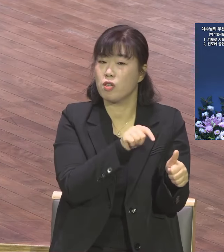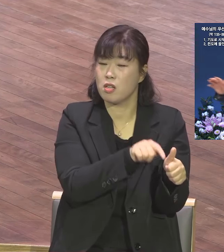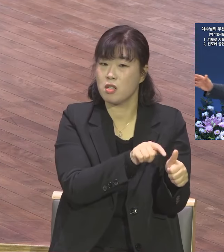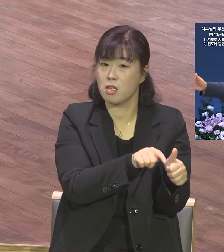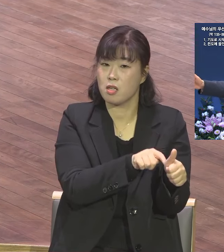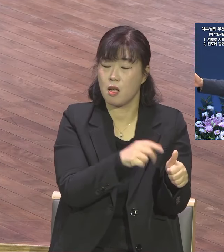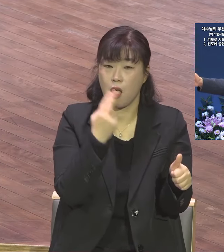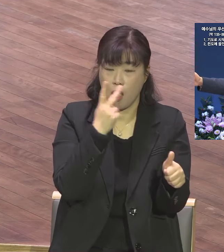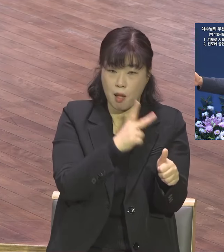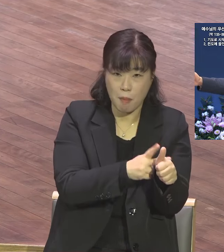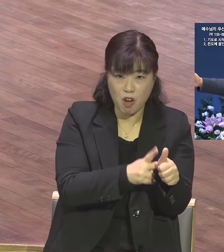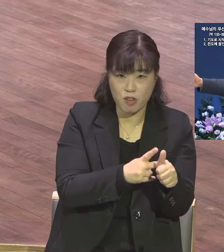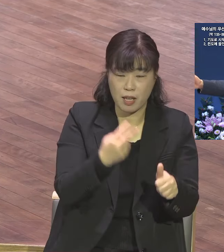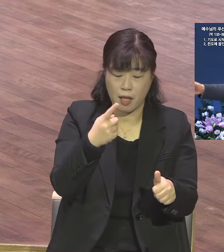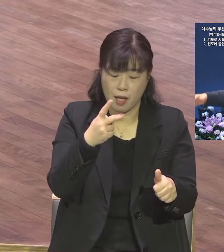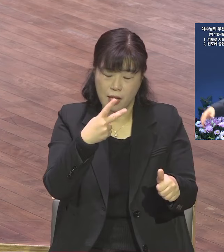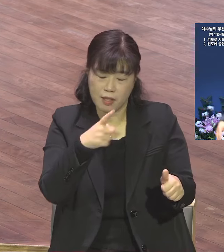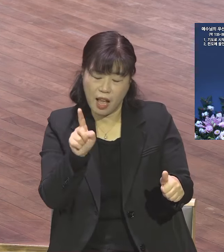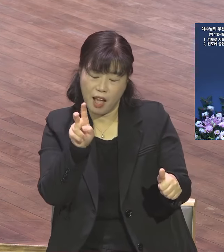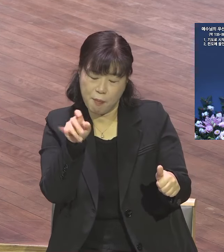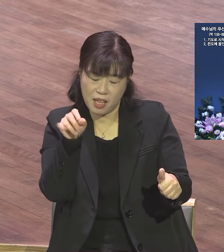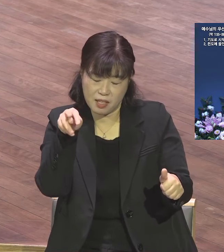여정을 쫙 갔어요.